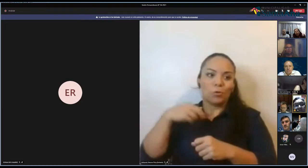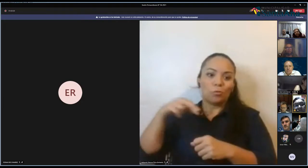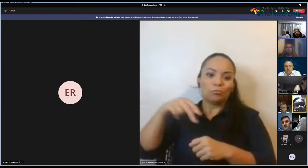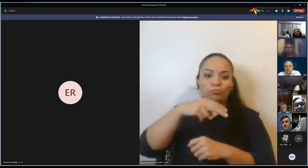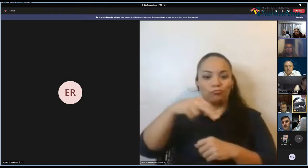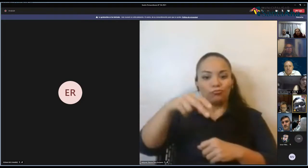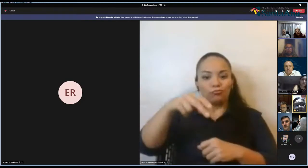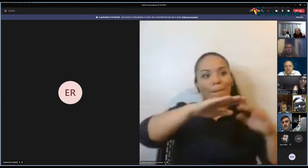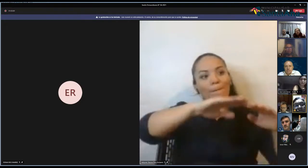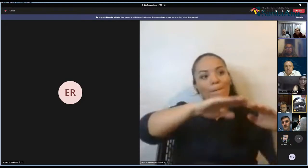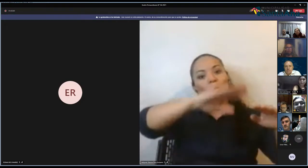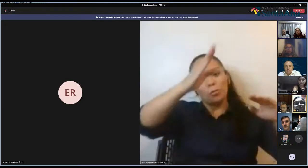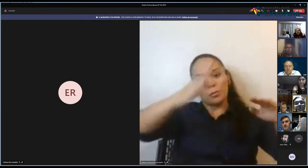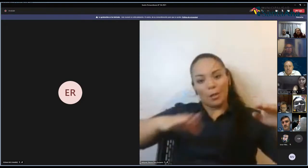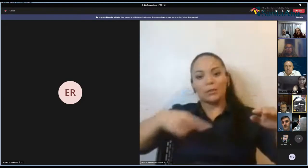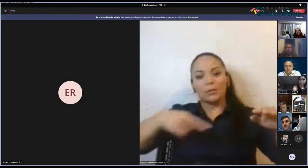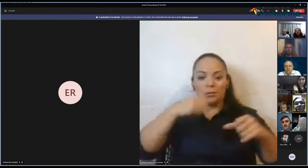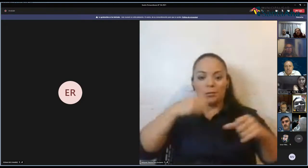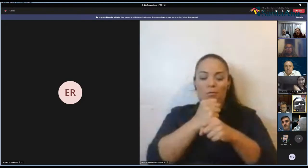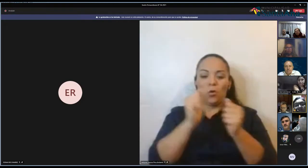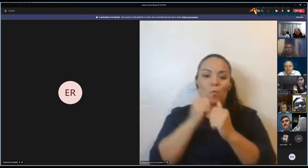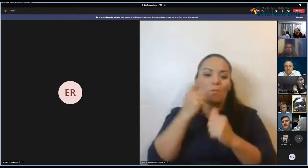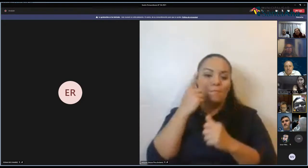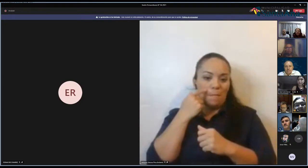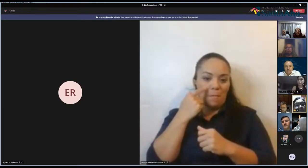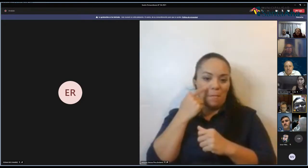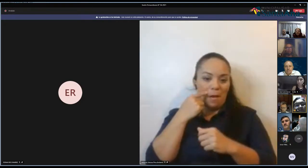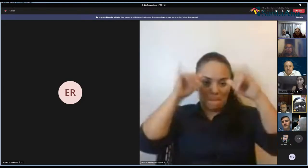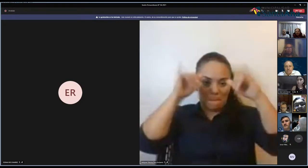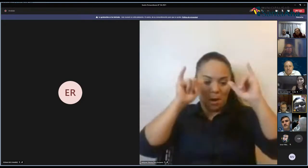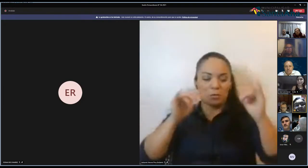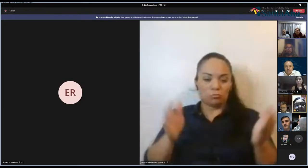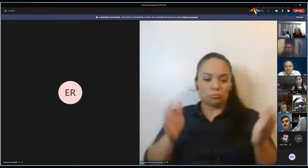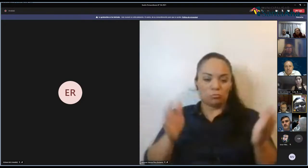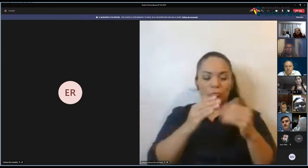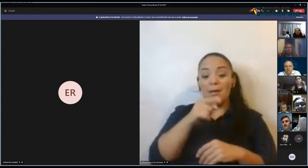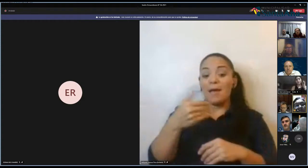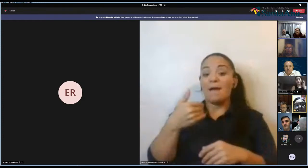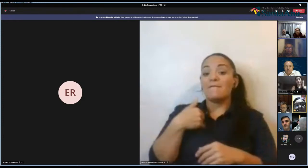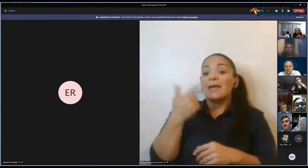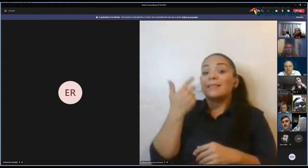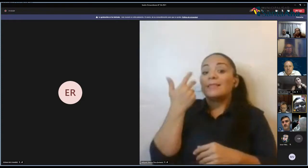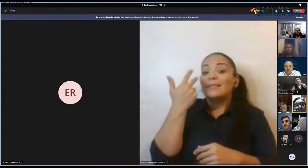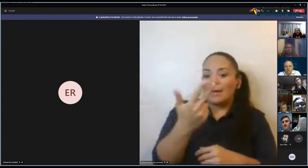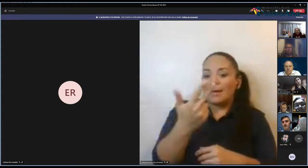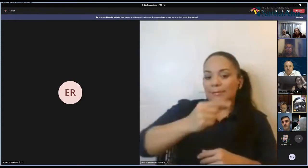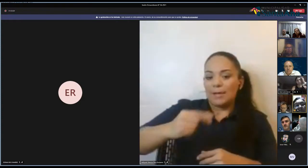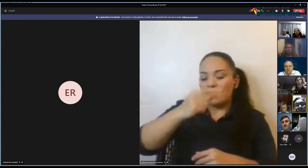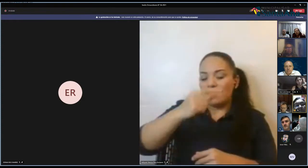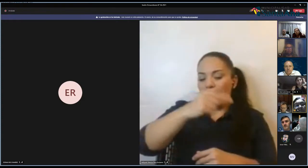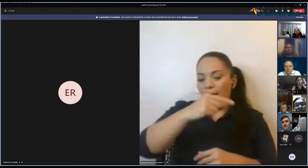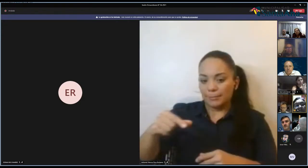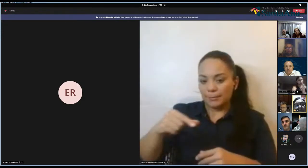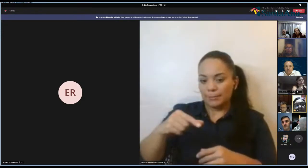barcas con mi papá verdad y existían tres quebradas qué desfogaban el agua de toda la montaña